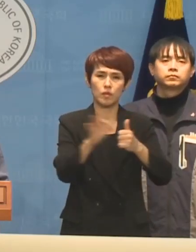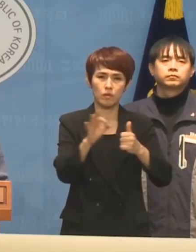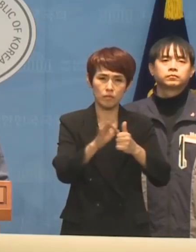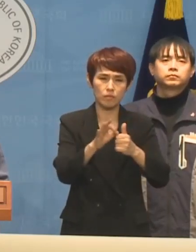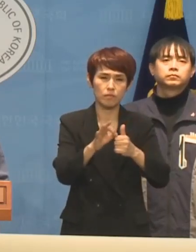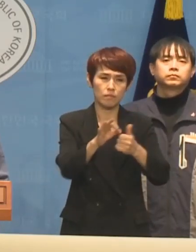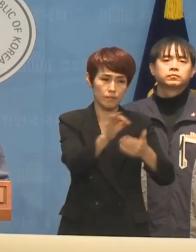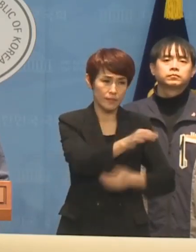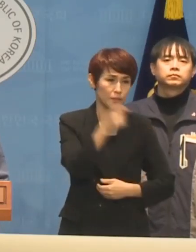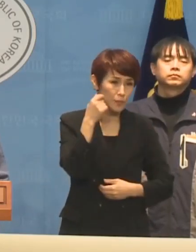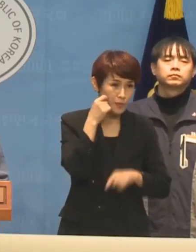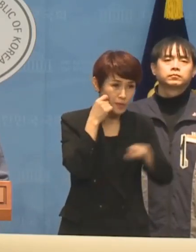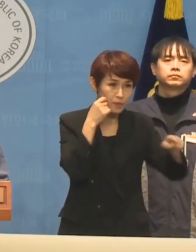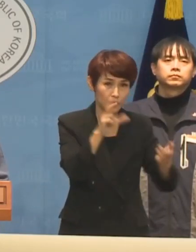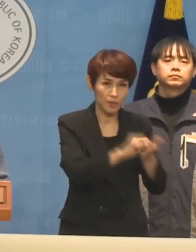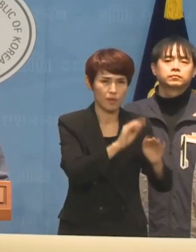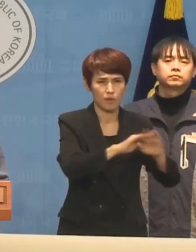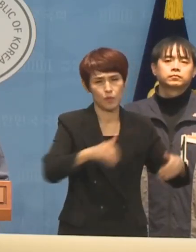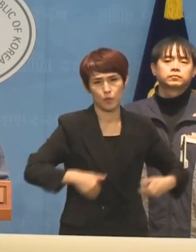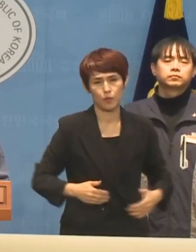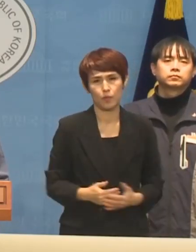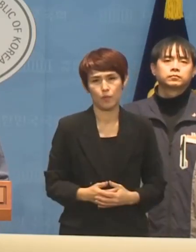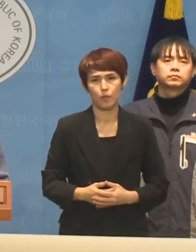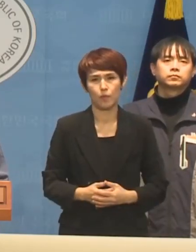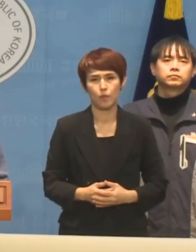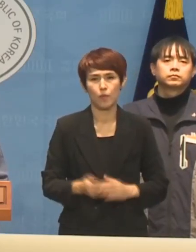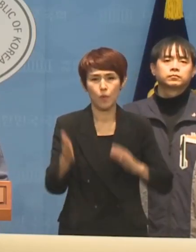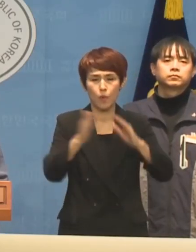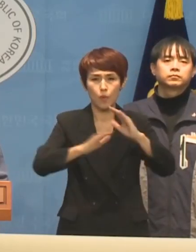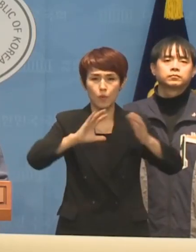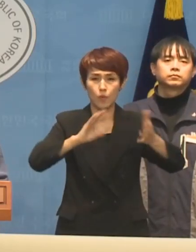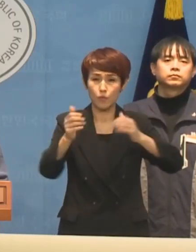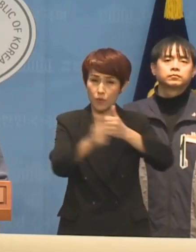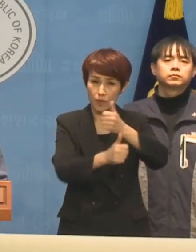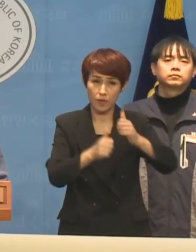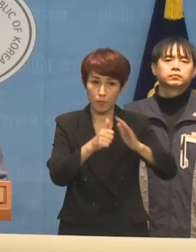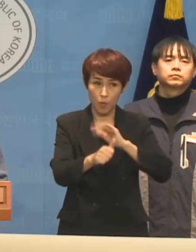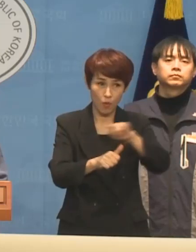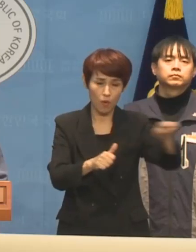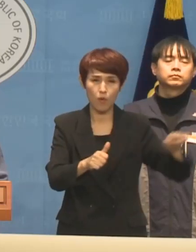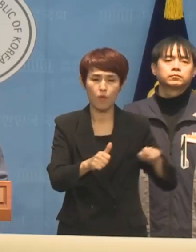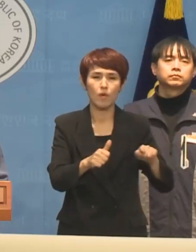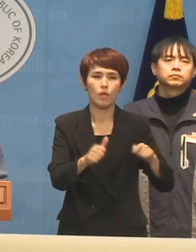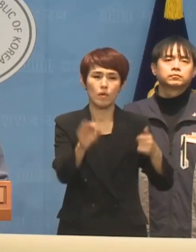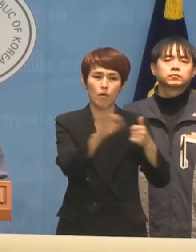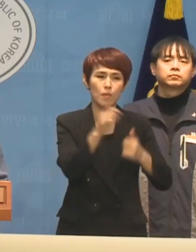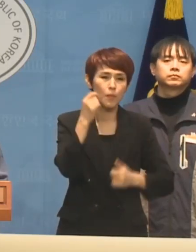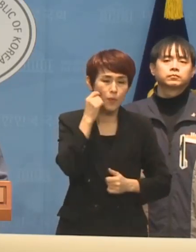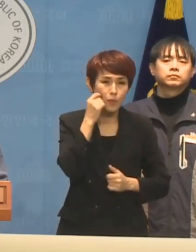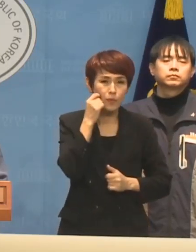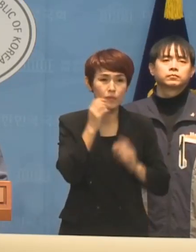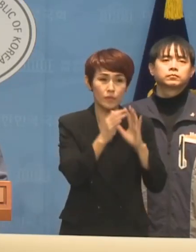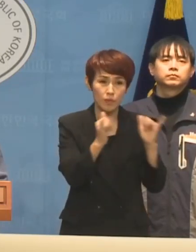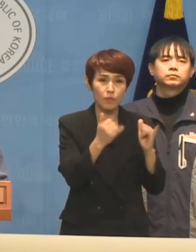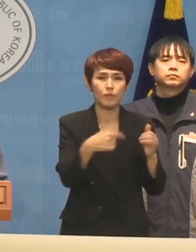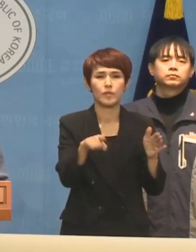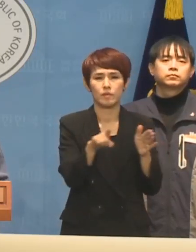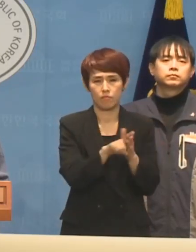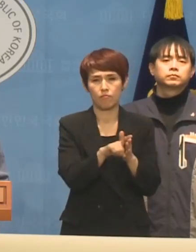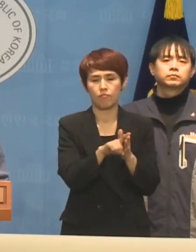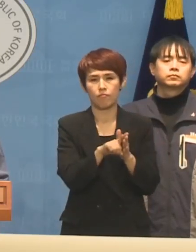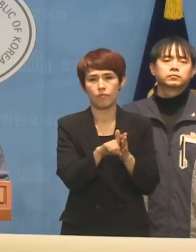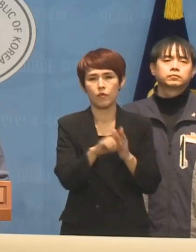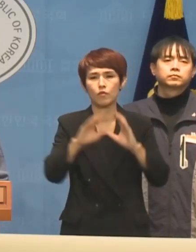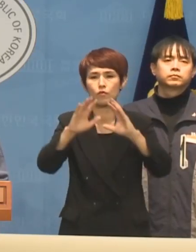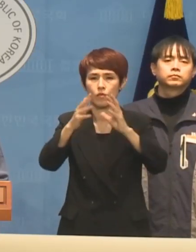해소하는 것입니다. 지난해 연금개혁 공론화위원회 시민대표단은 사각지대 해소를 위한 크레딧 제도 확대 및 국가 재정